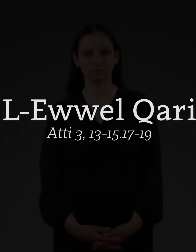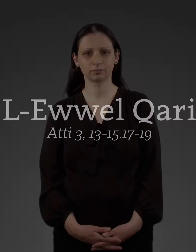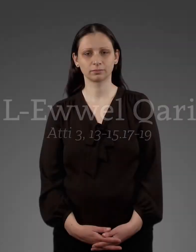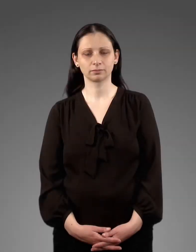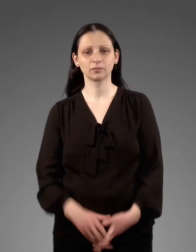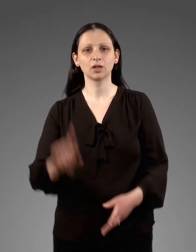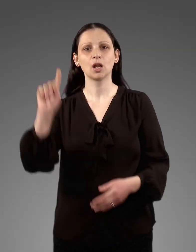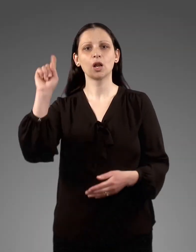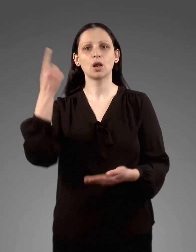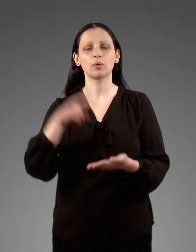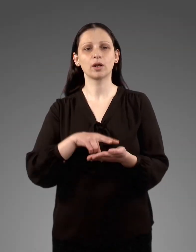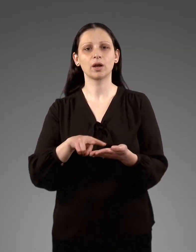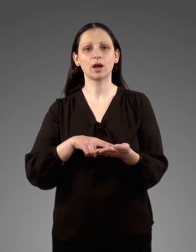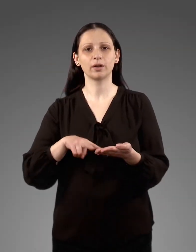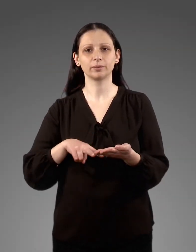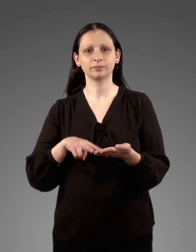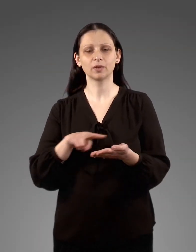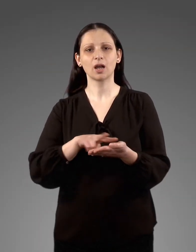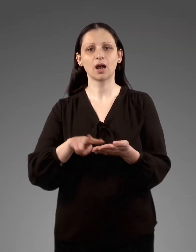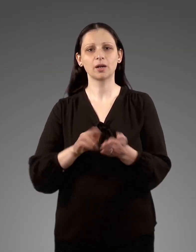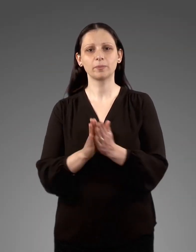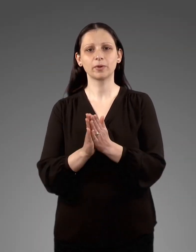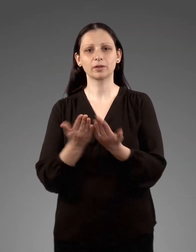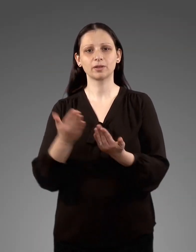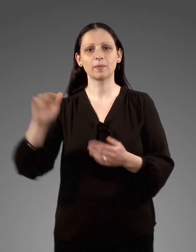الأول قري قري مكتب تلاتي تلات بوستلي